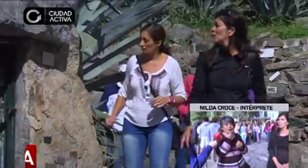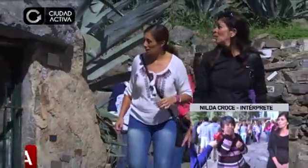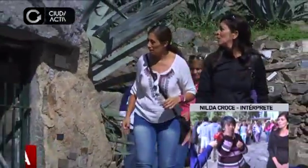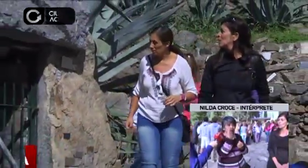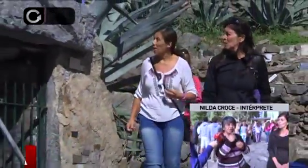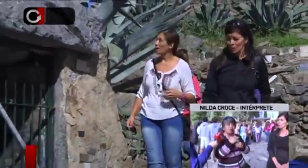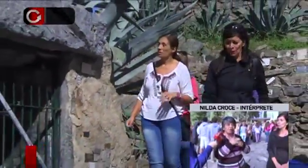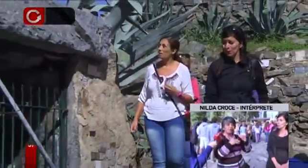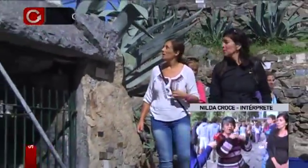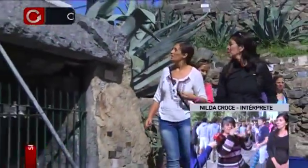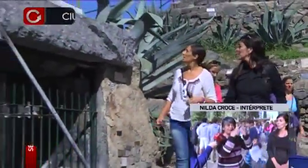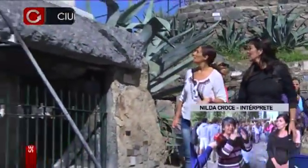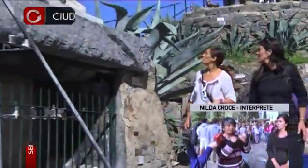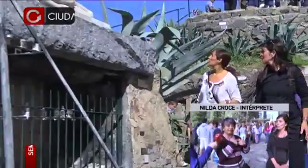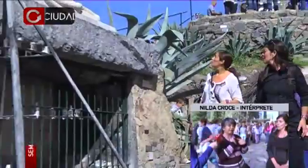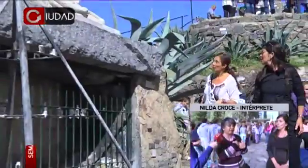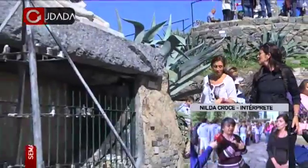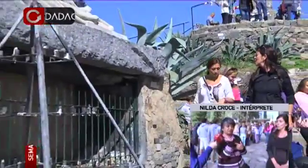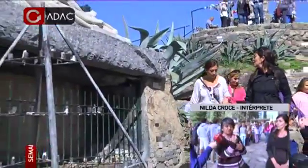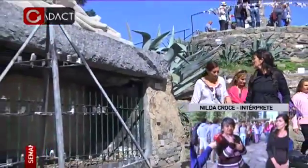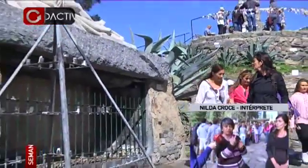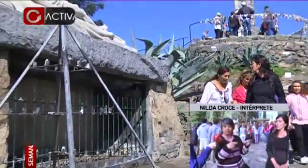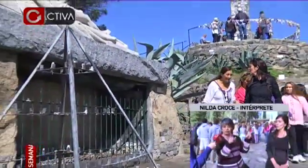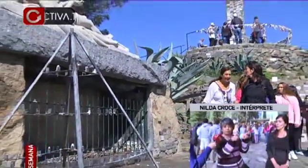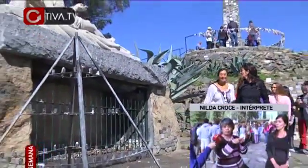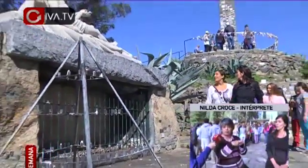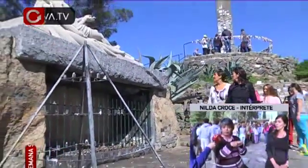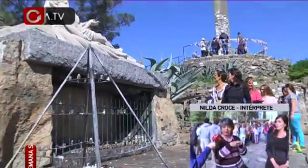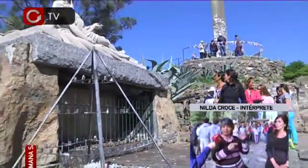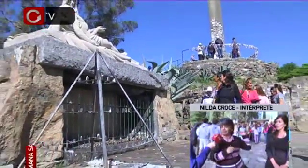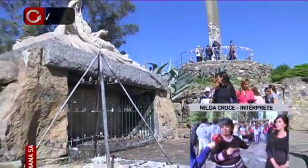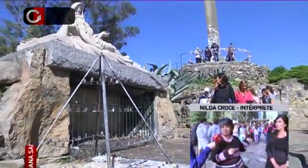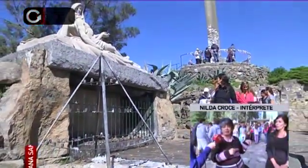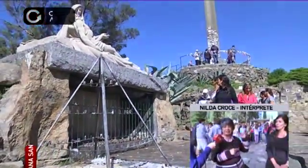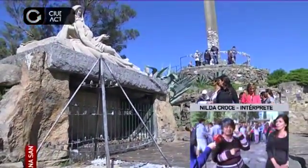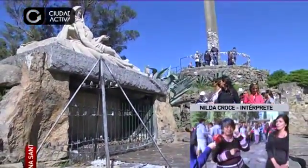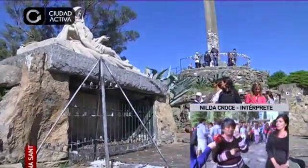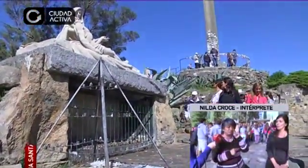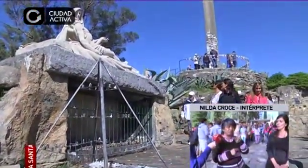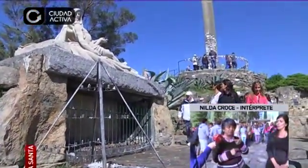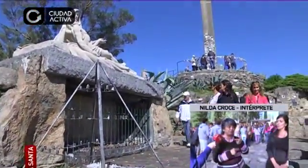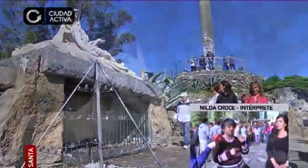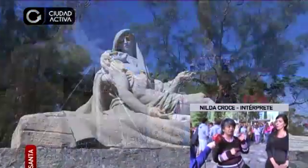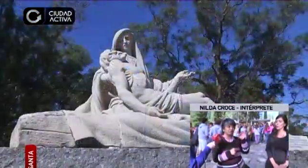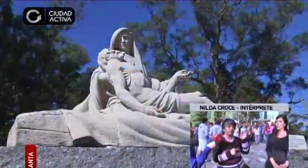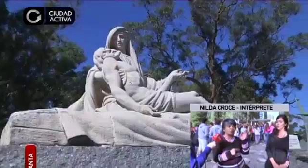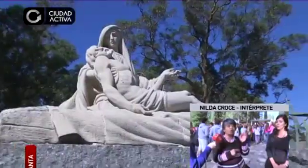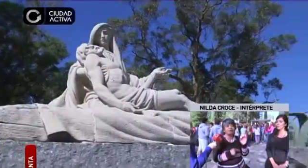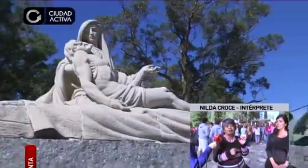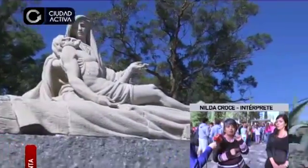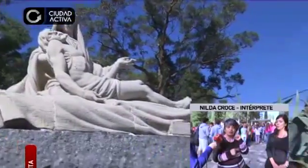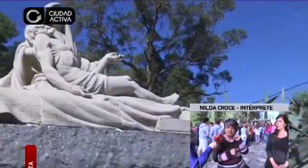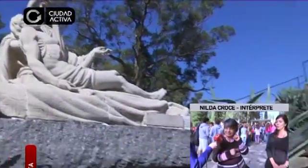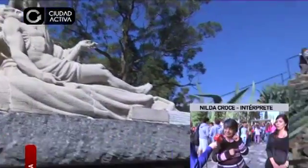cómo Dios va obrando en el corazón de todos por igual, no importa si son sordos